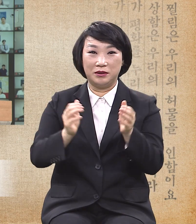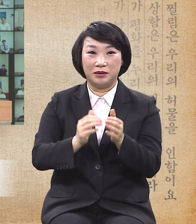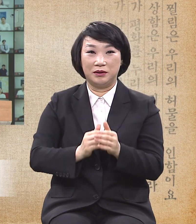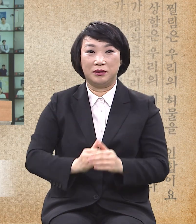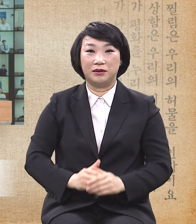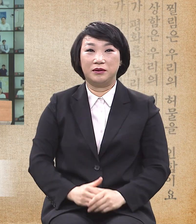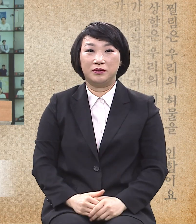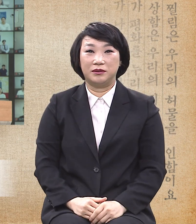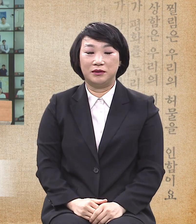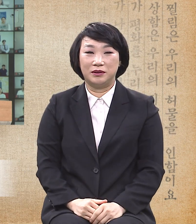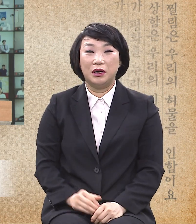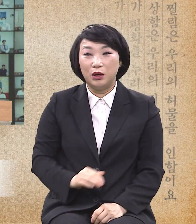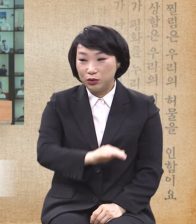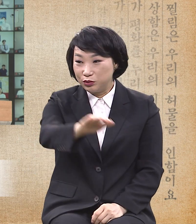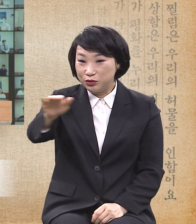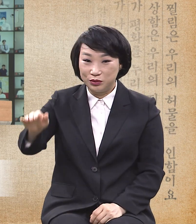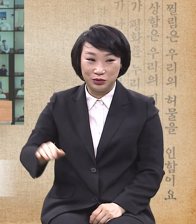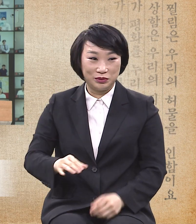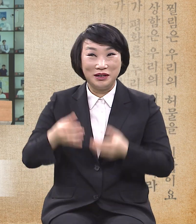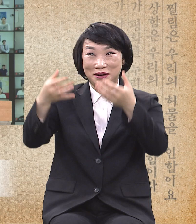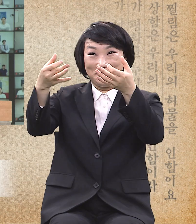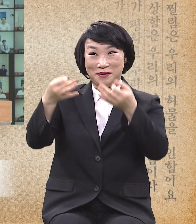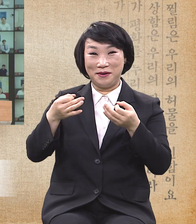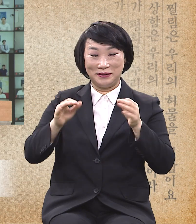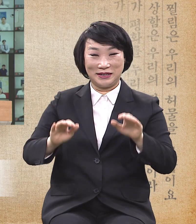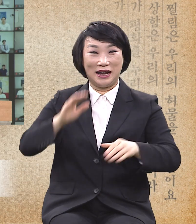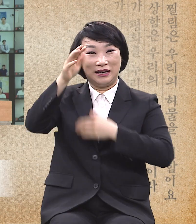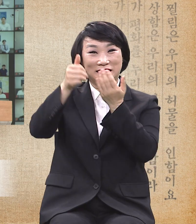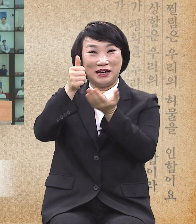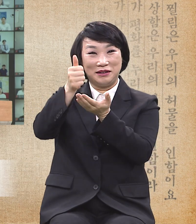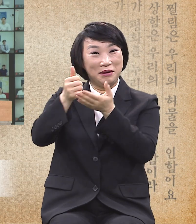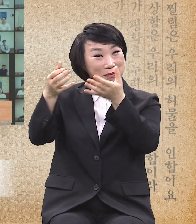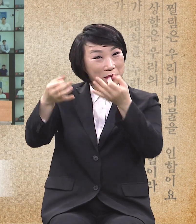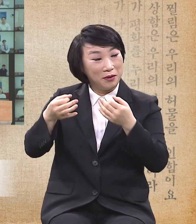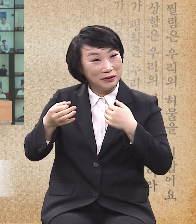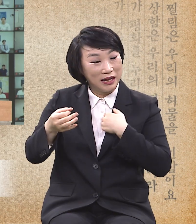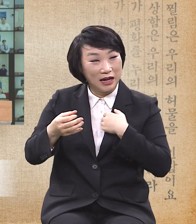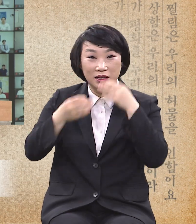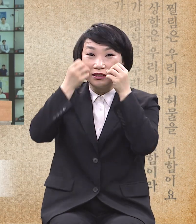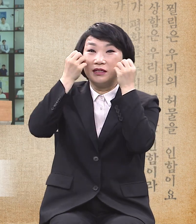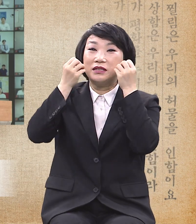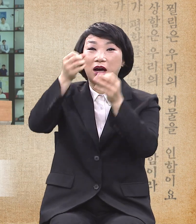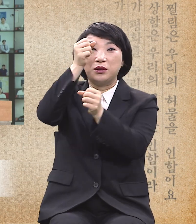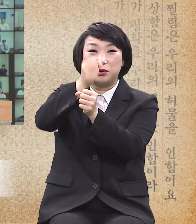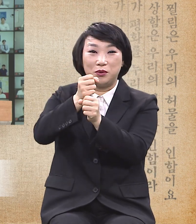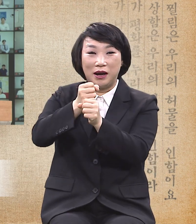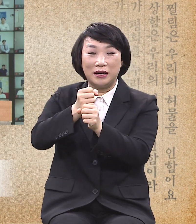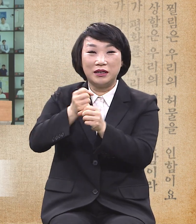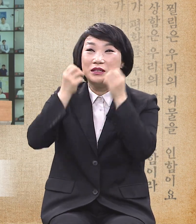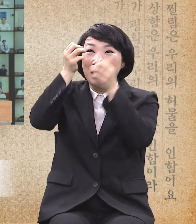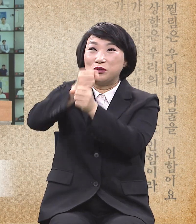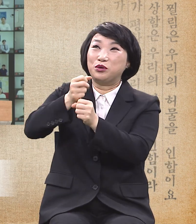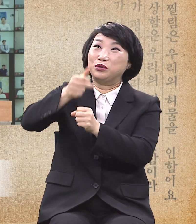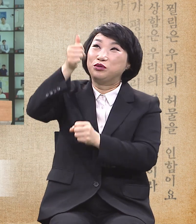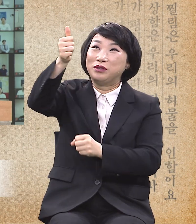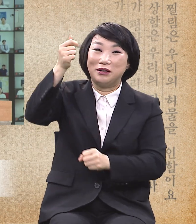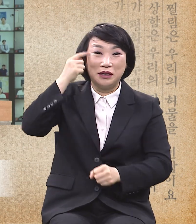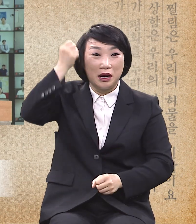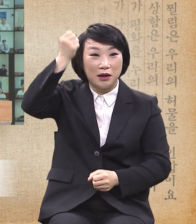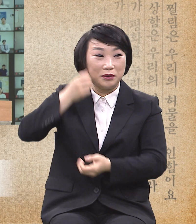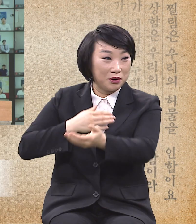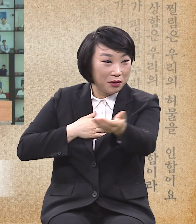말씀하셨습니다. 우리들을 바라볼 때 하나님이 나를 창조하신 주물주라고